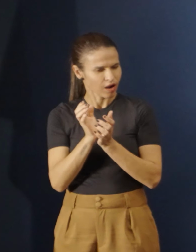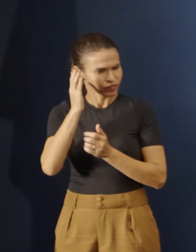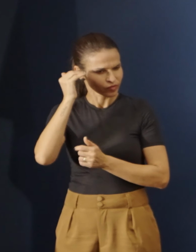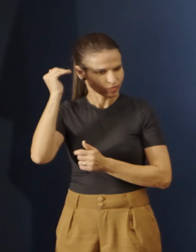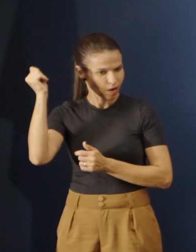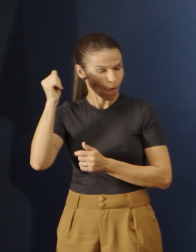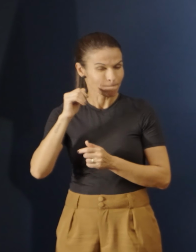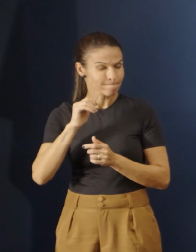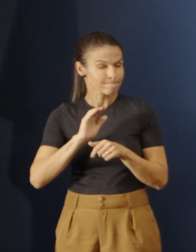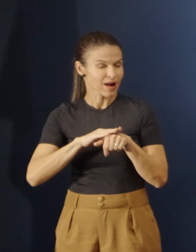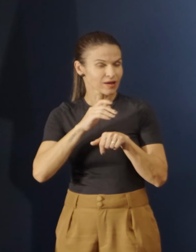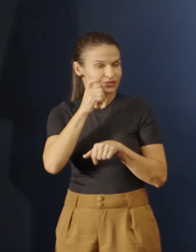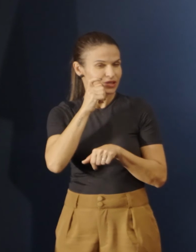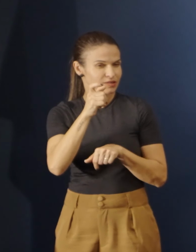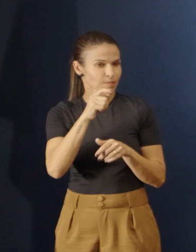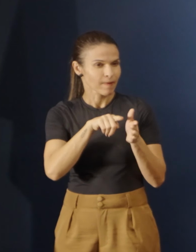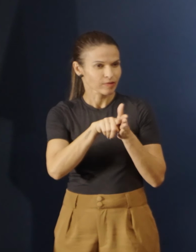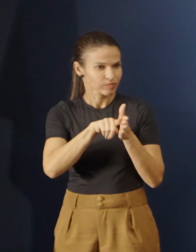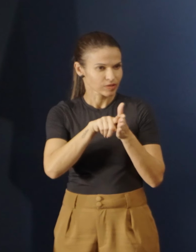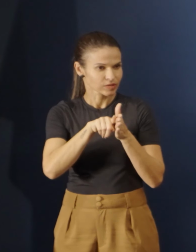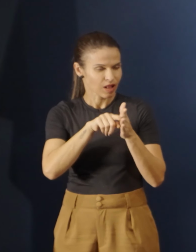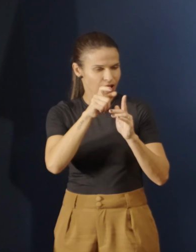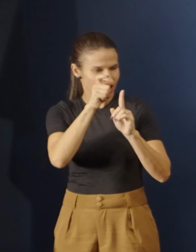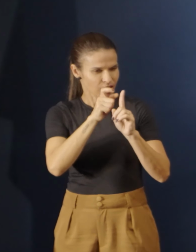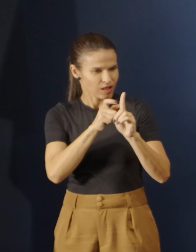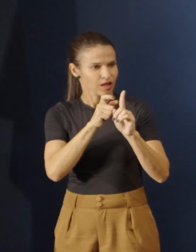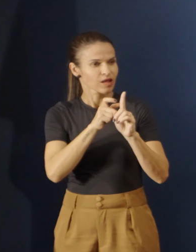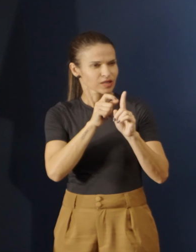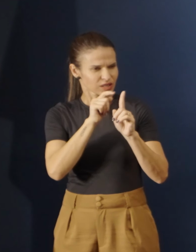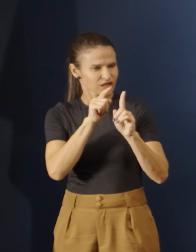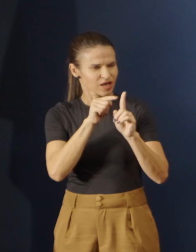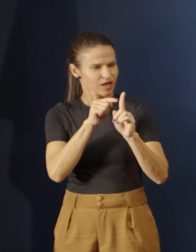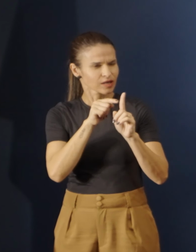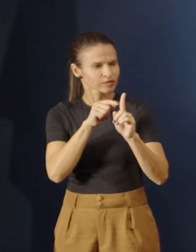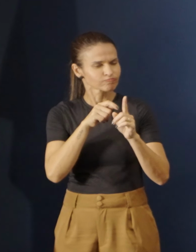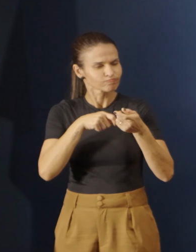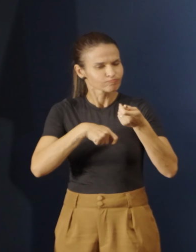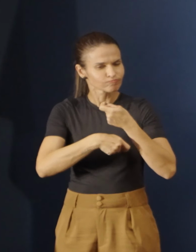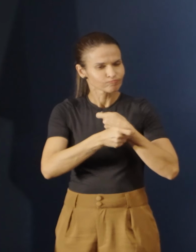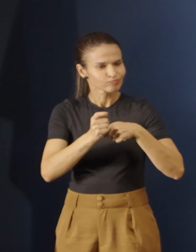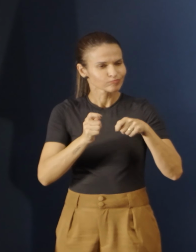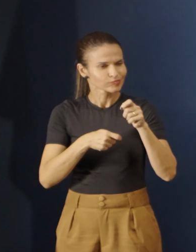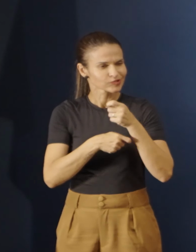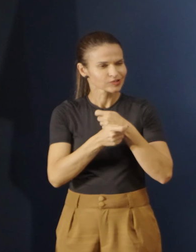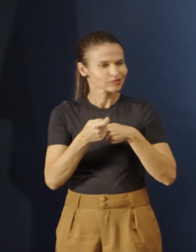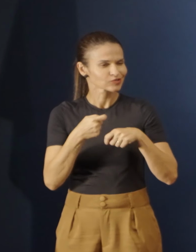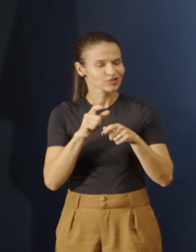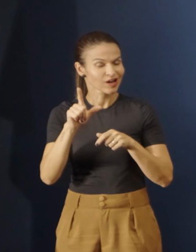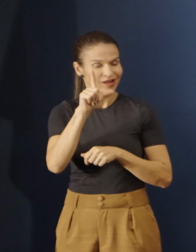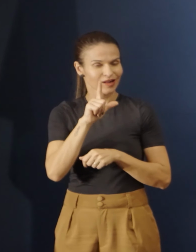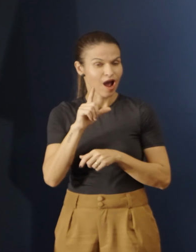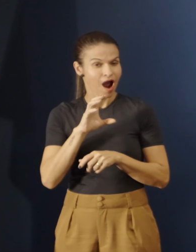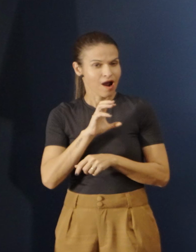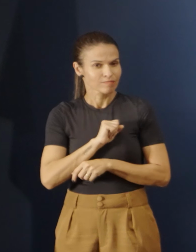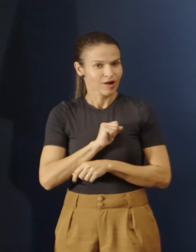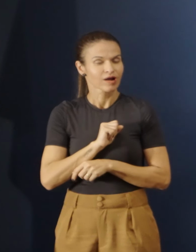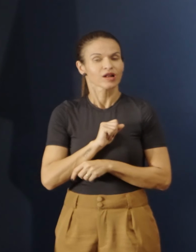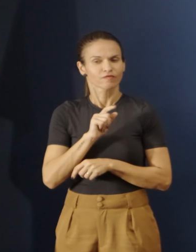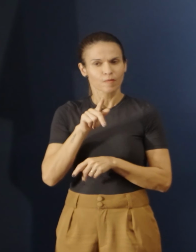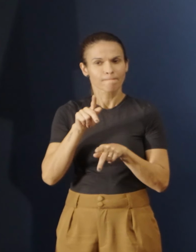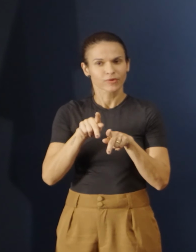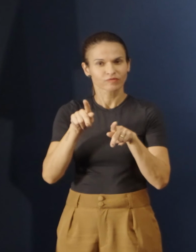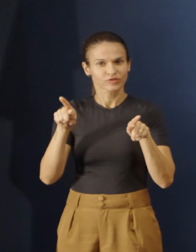para se pesquisar, porque o Renato Russo era um grande entendedor de literatura, adorava literatura, foi professor de